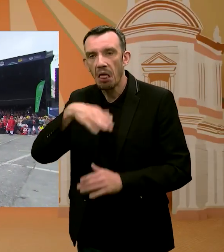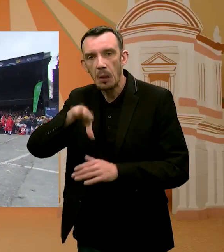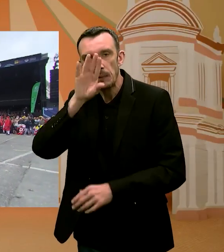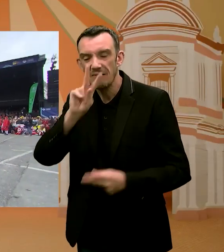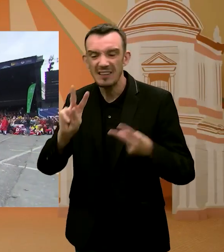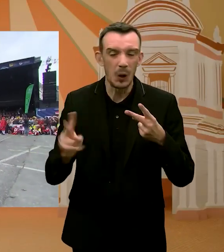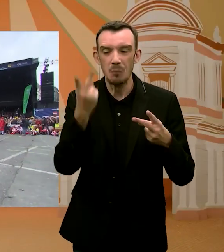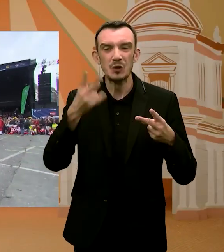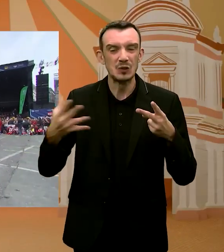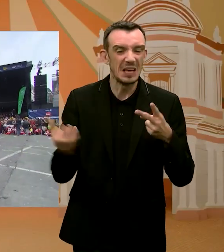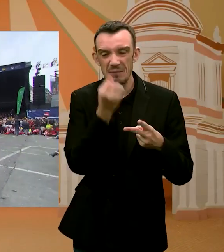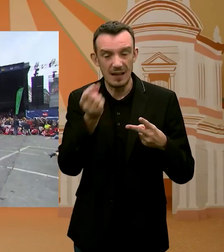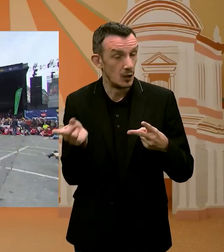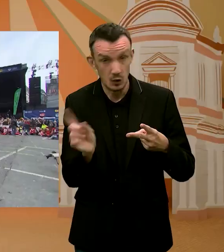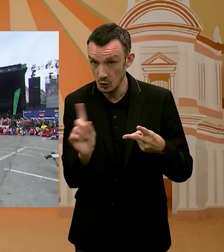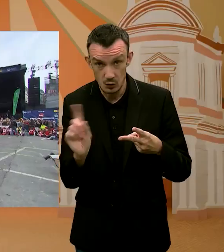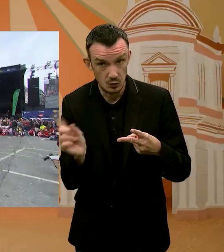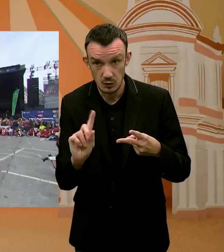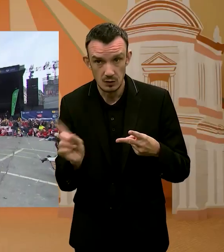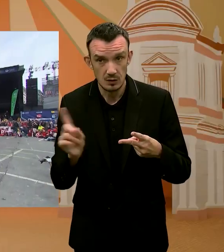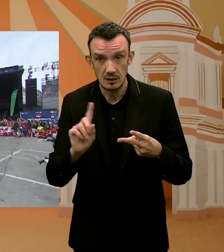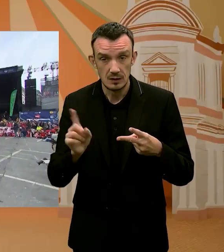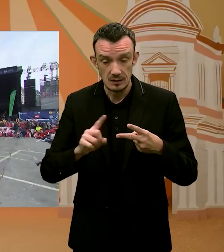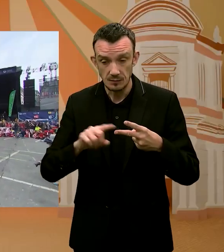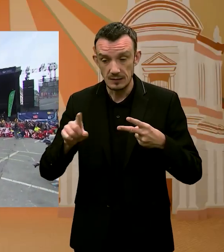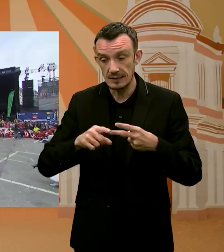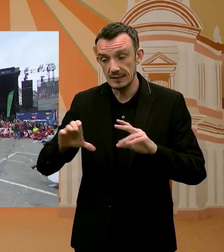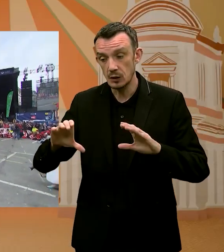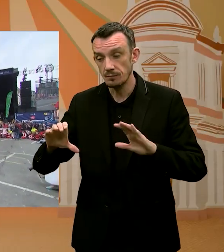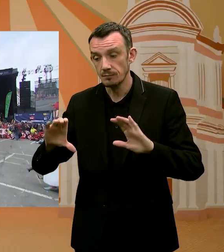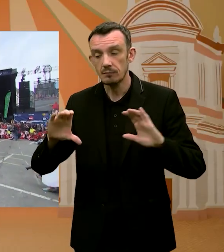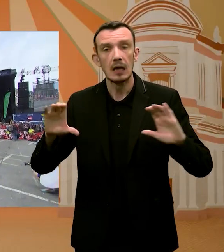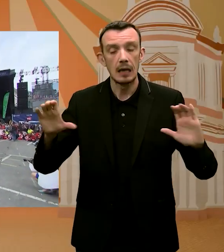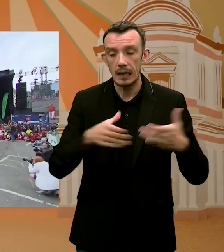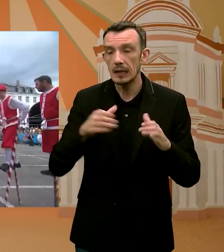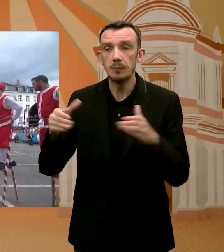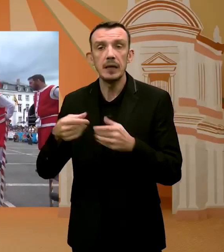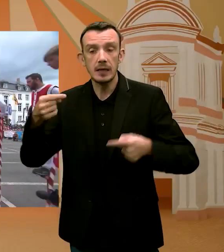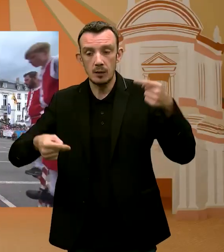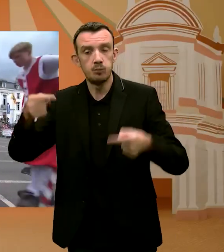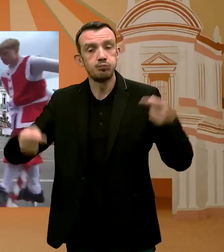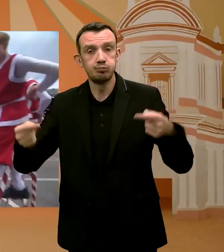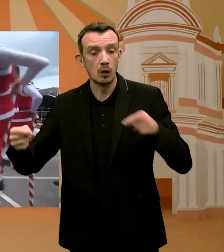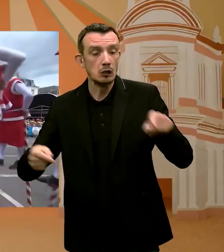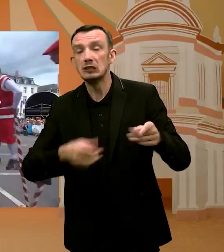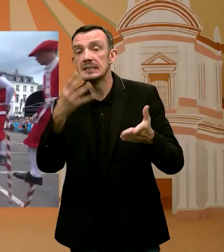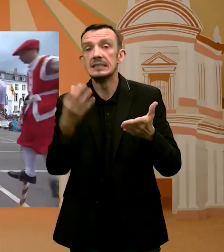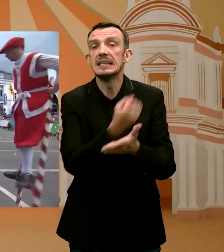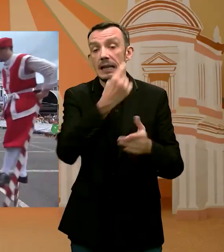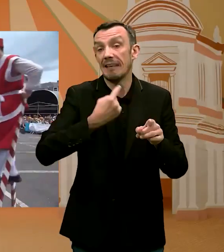dernier finaliste. de la brigade qui a perdu, je vais dire. Le dernier de la brigade qui a perdu. C'est les Avresses qui gagnent ou inversement. Donc c'est une erreur qu'il ne faut pas faire. Et